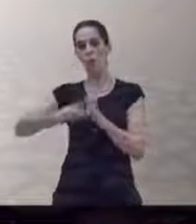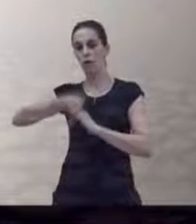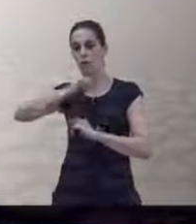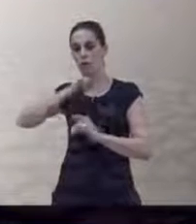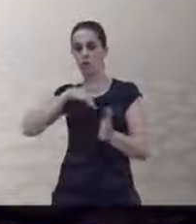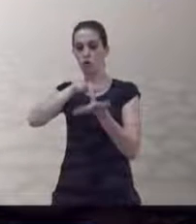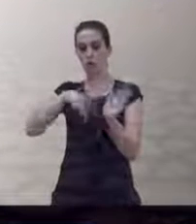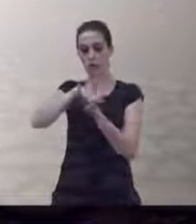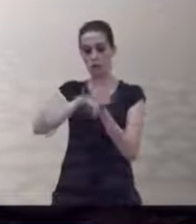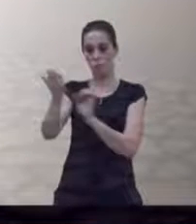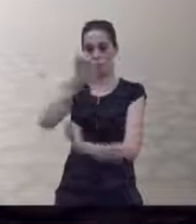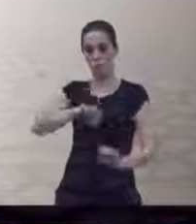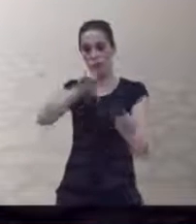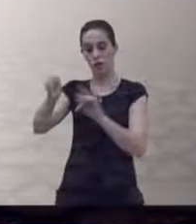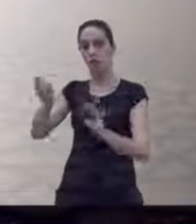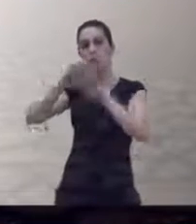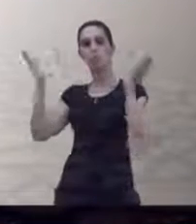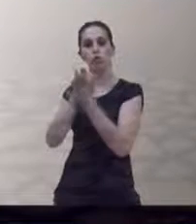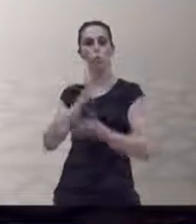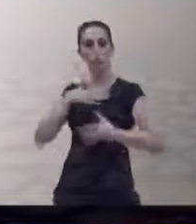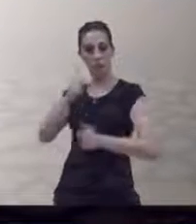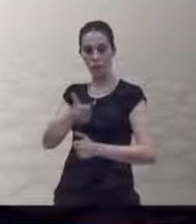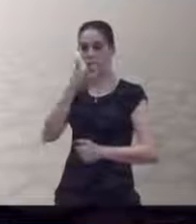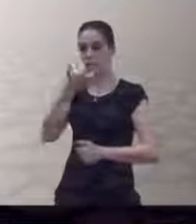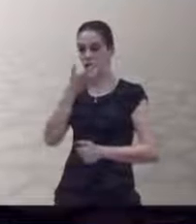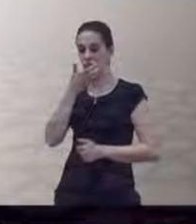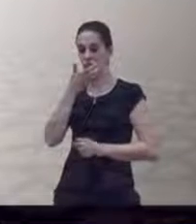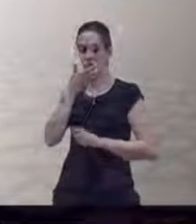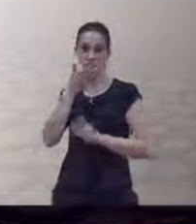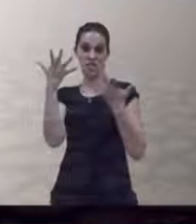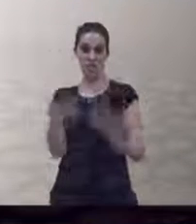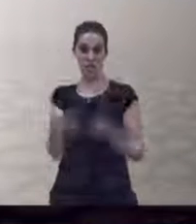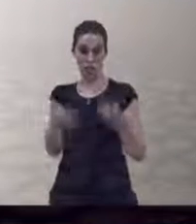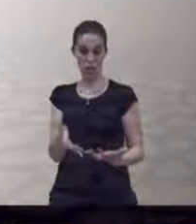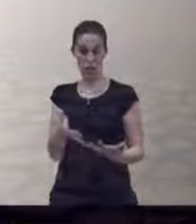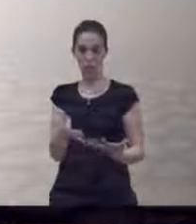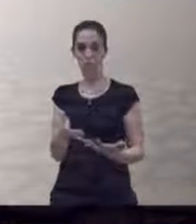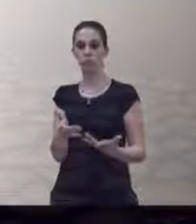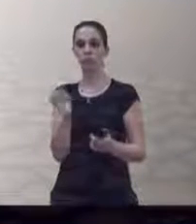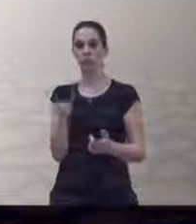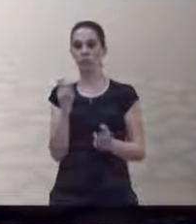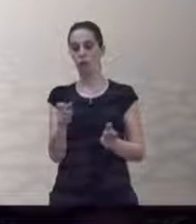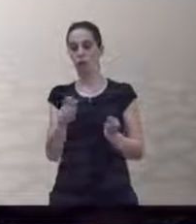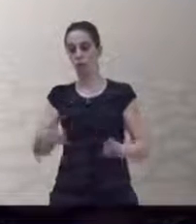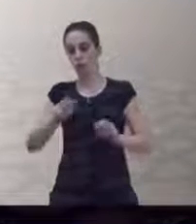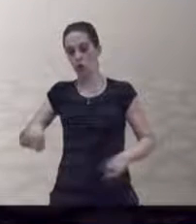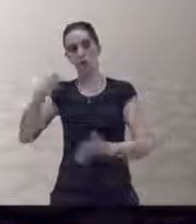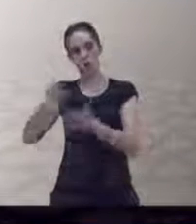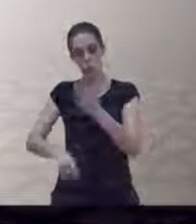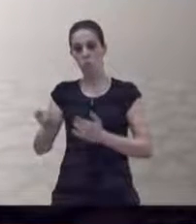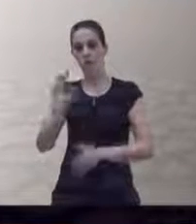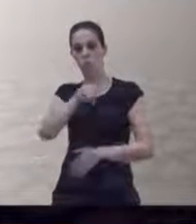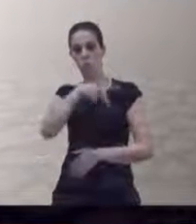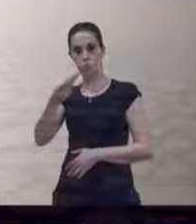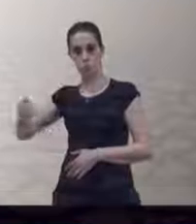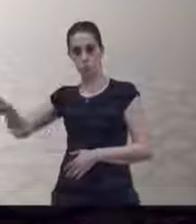en ella desde el Guadiana, para nuestro territorio y para cualquier parte del mundo. Porque ese fenómeno natural que es la sequía se puede hacer más frecuente, se